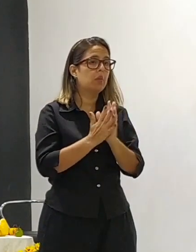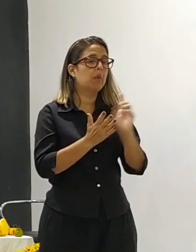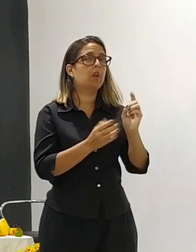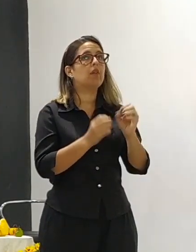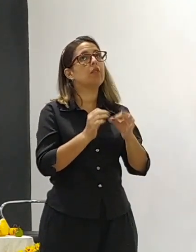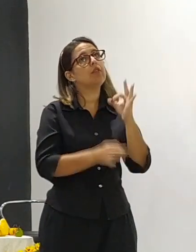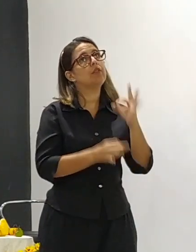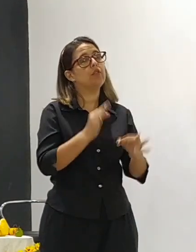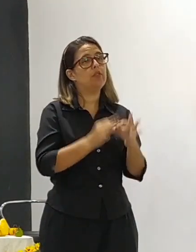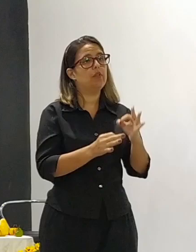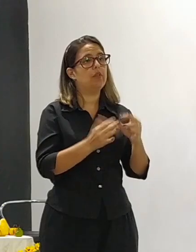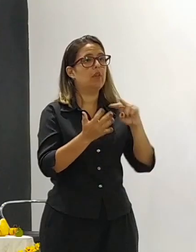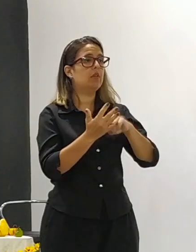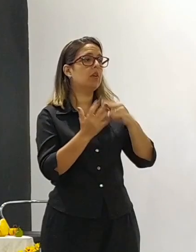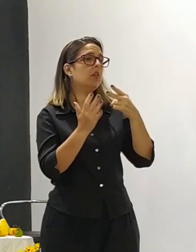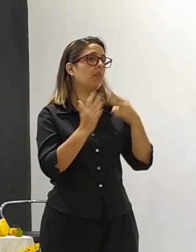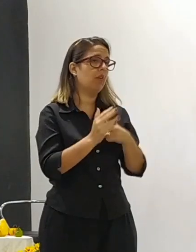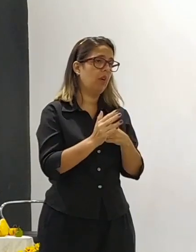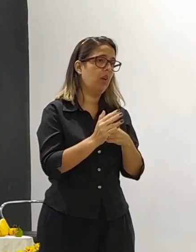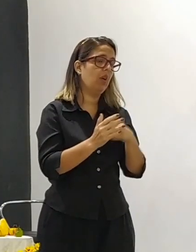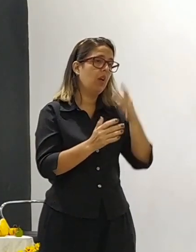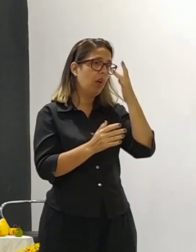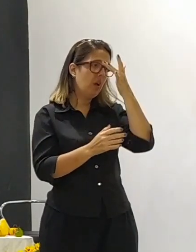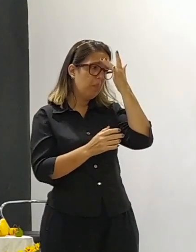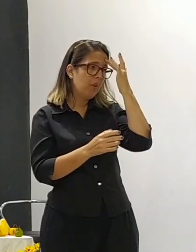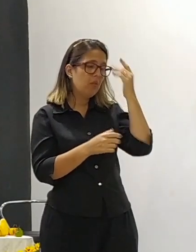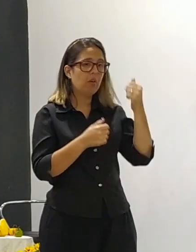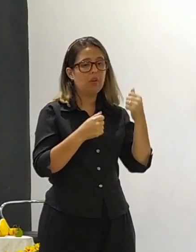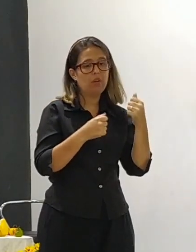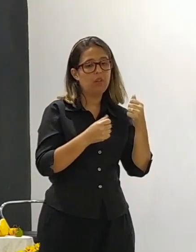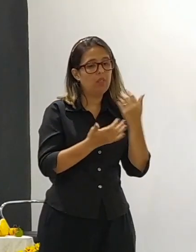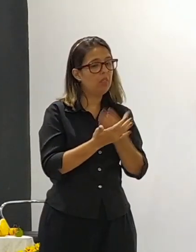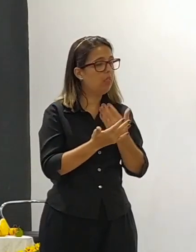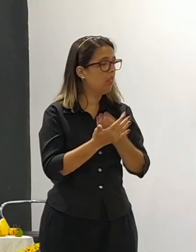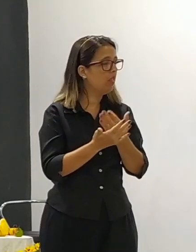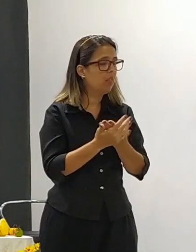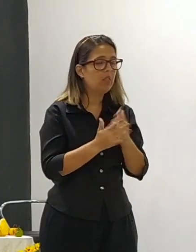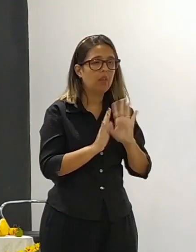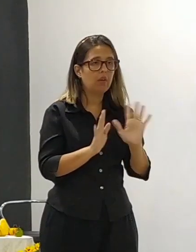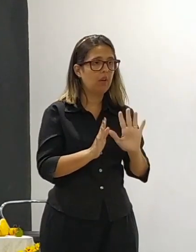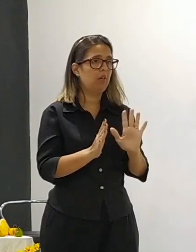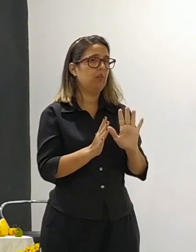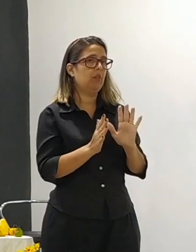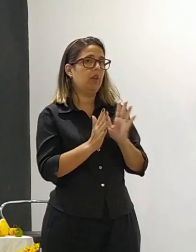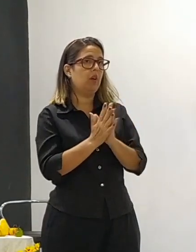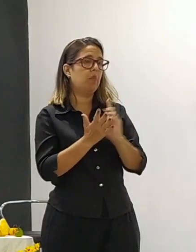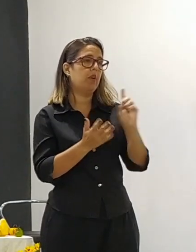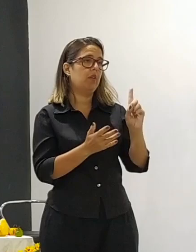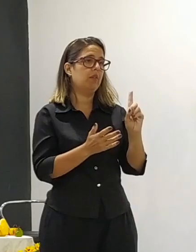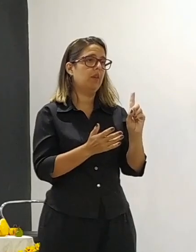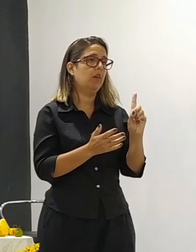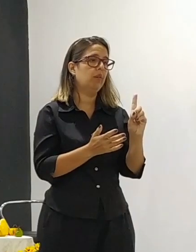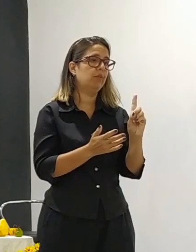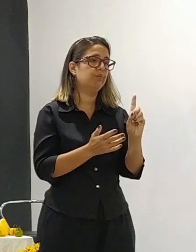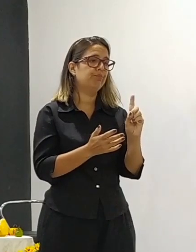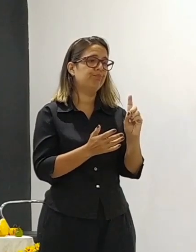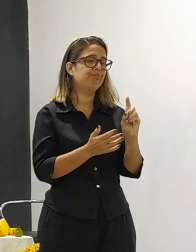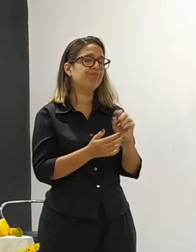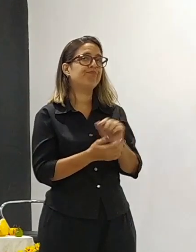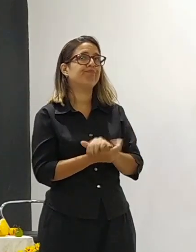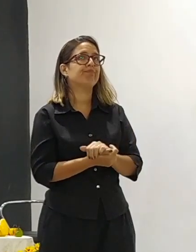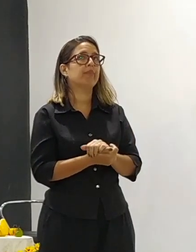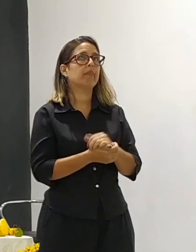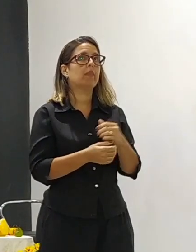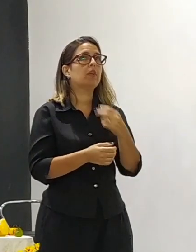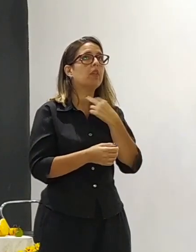é menino, mas o mantimento sólido é para os adultos, os quais, em